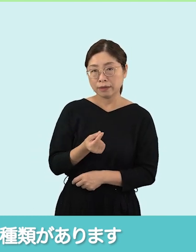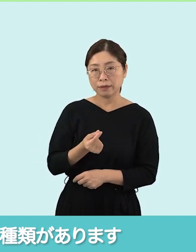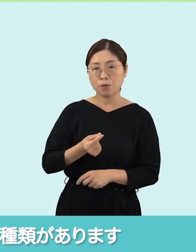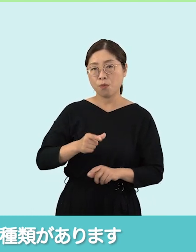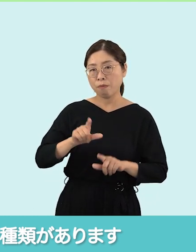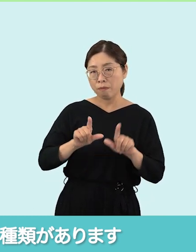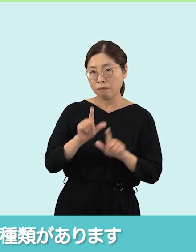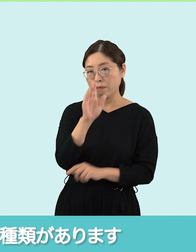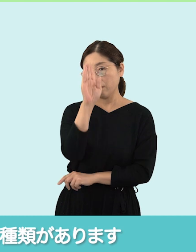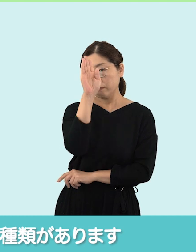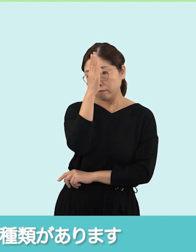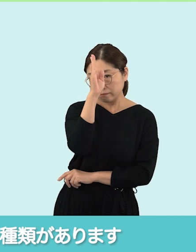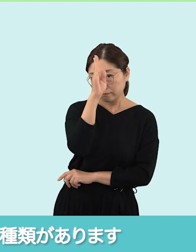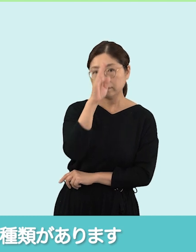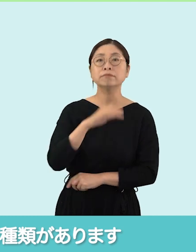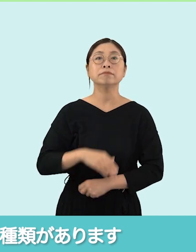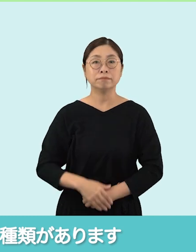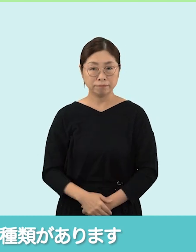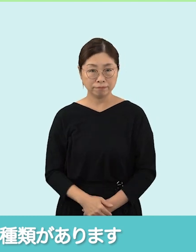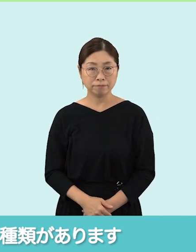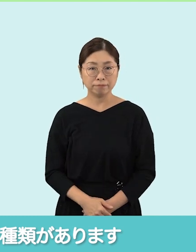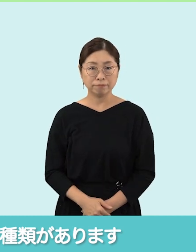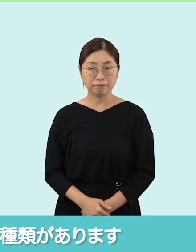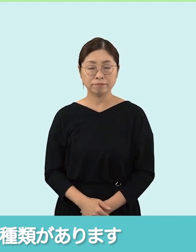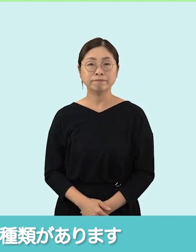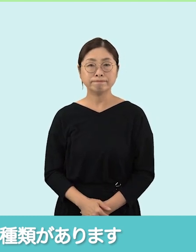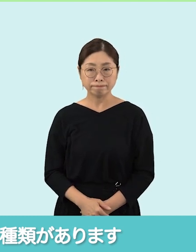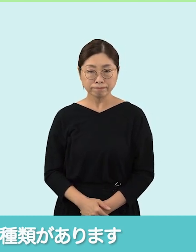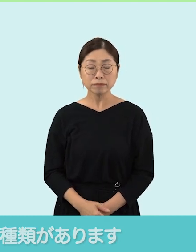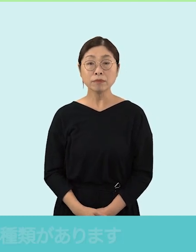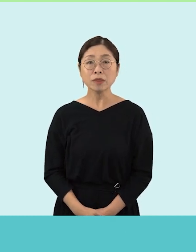引用型 RS の2種類があります。